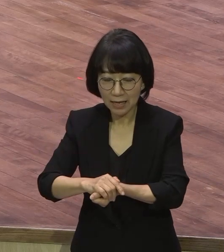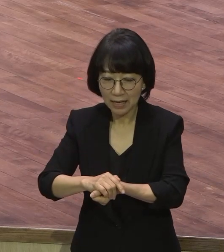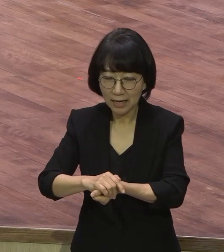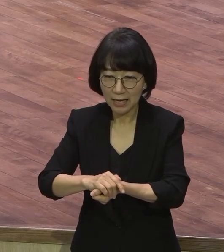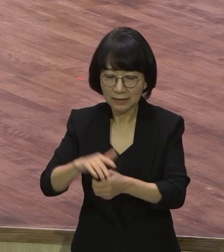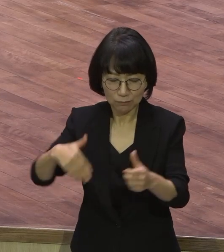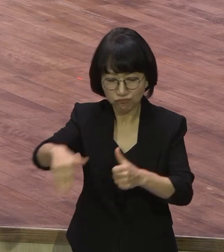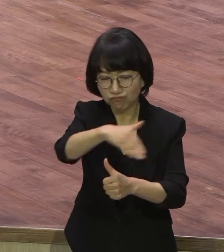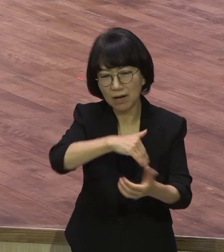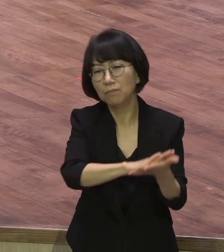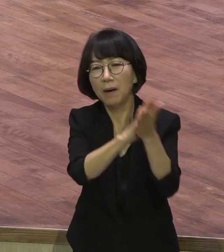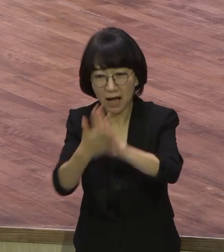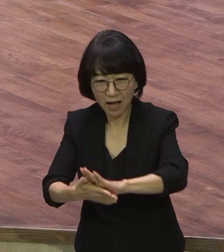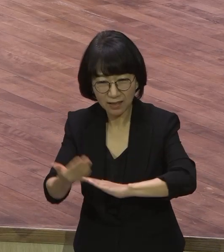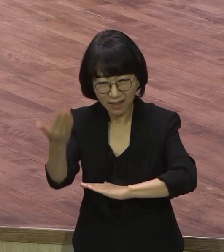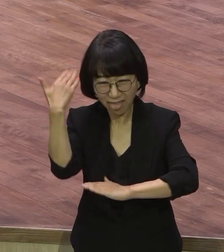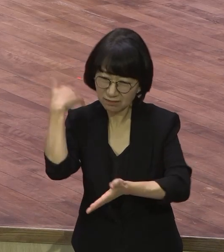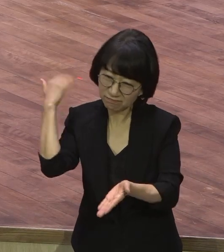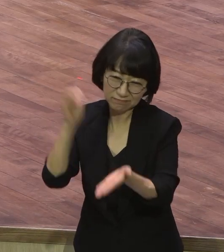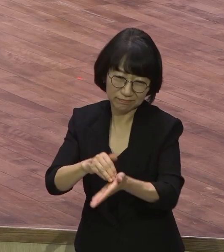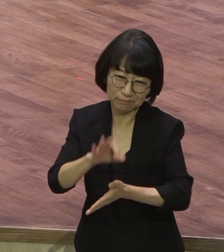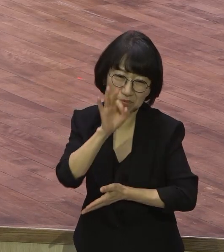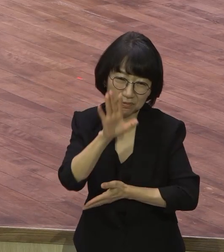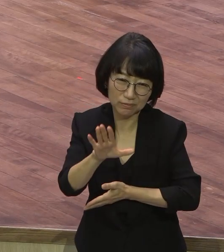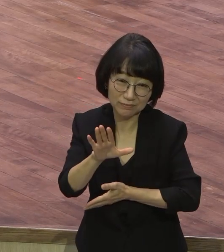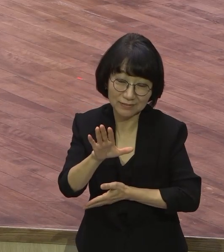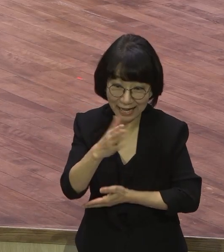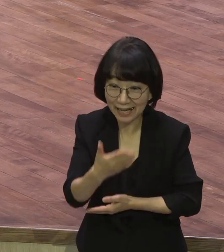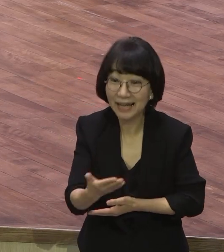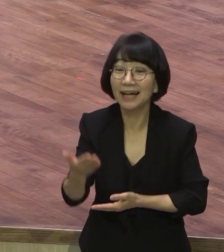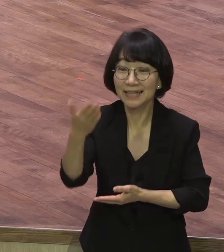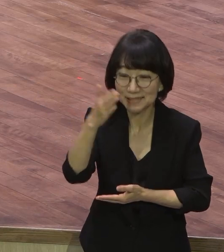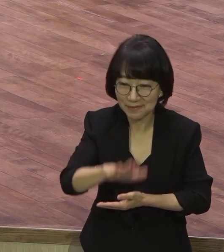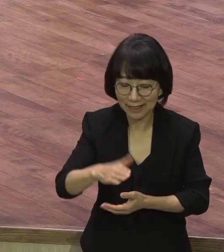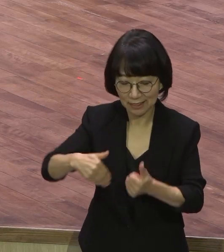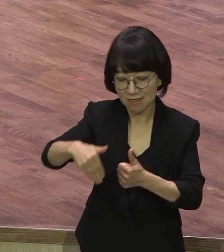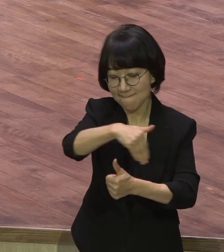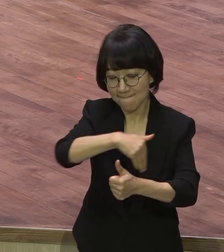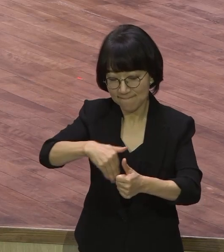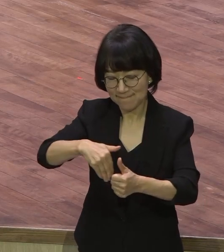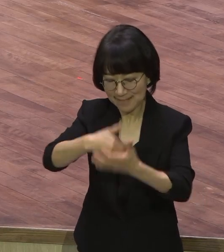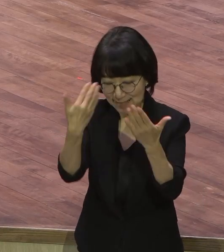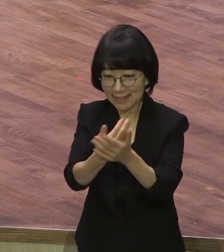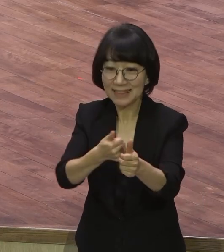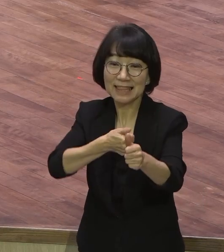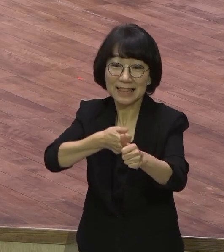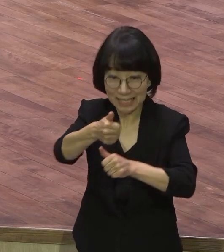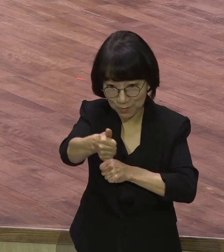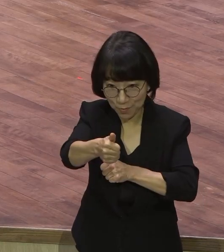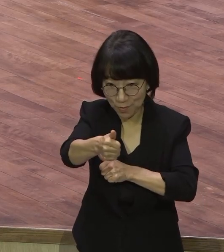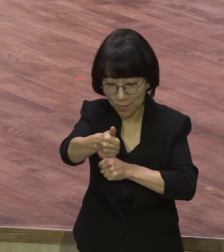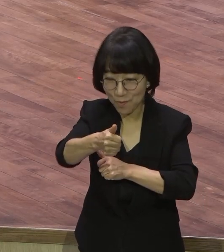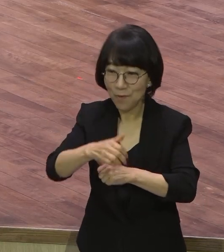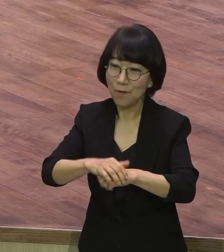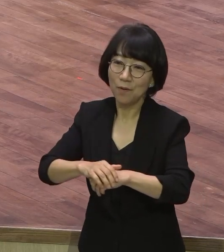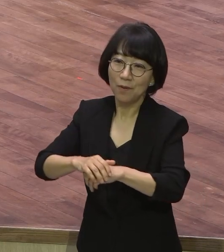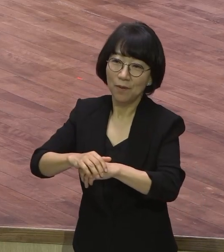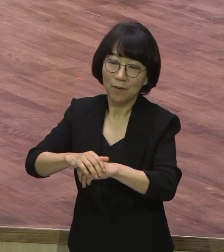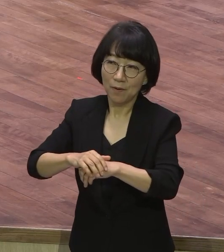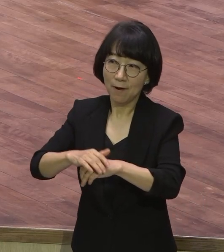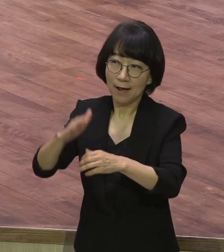조성이 됩니다. 여러분은 그 모두 환경을 뛰어넘은 가장 큰 배경이